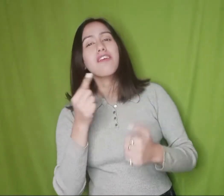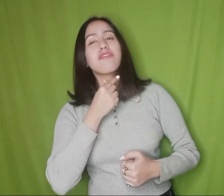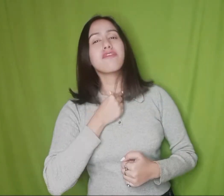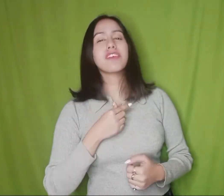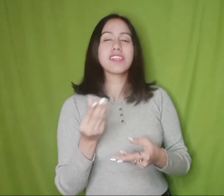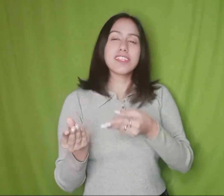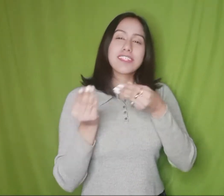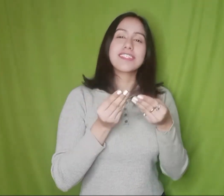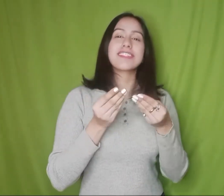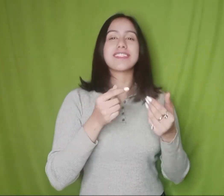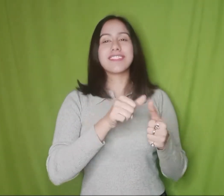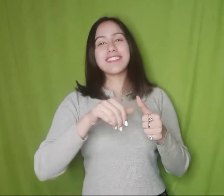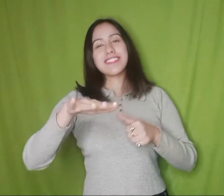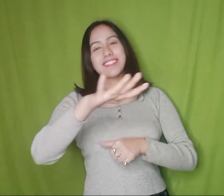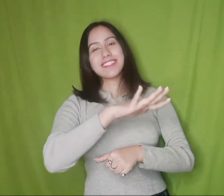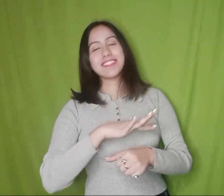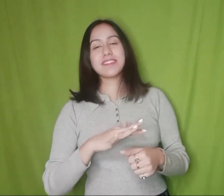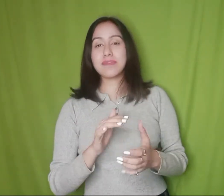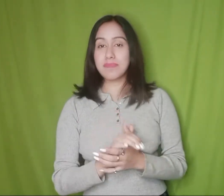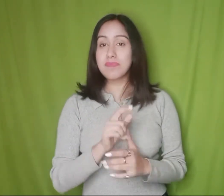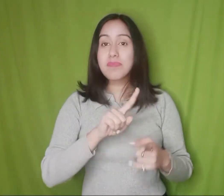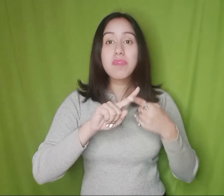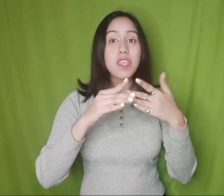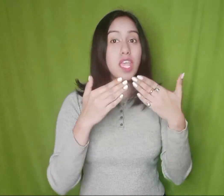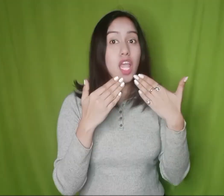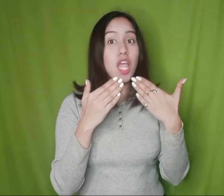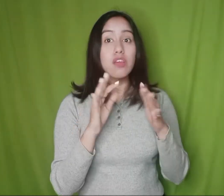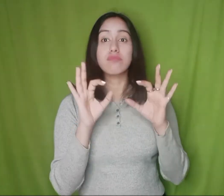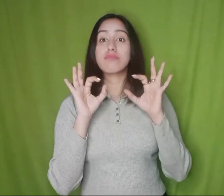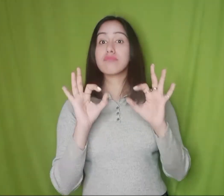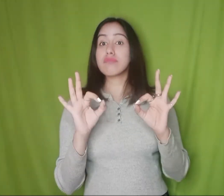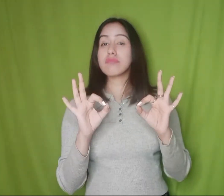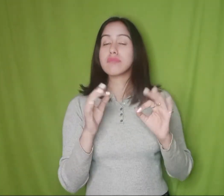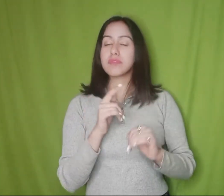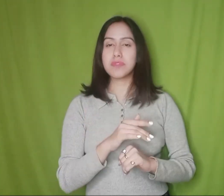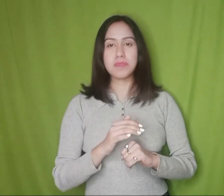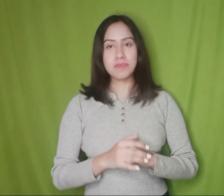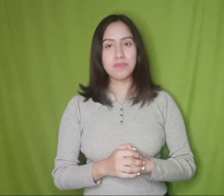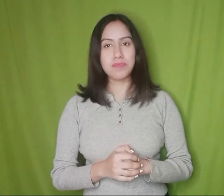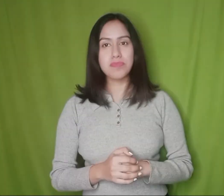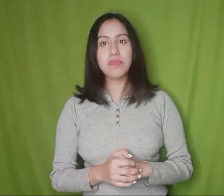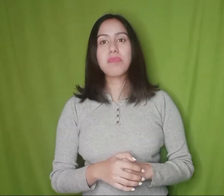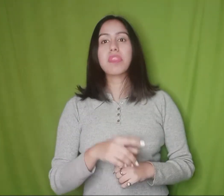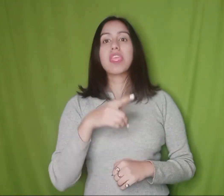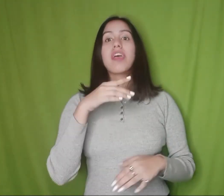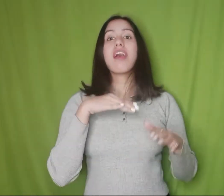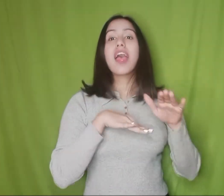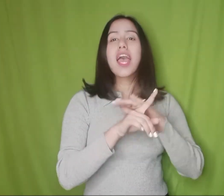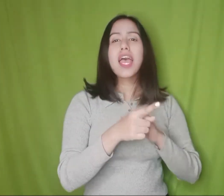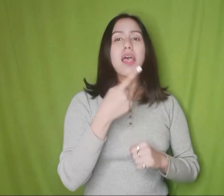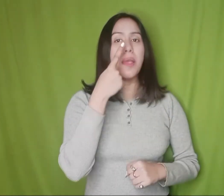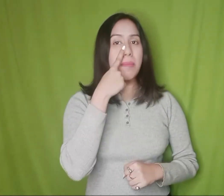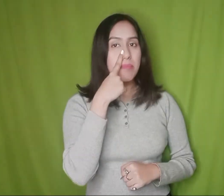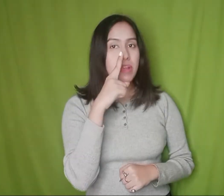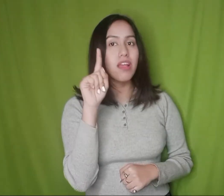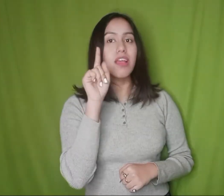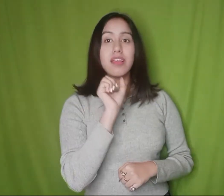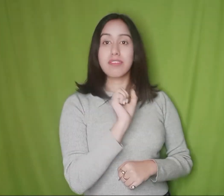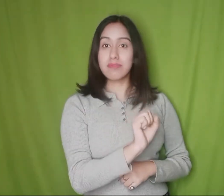भर दे और राव डूडा जी तारे तक तोड़ने को तैयार हो जाते थे। मीरा की शिक्षा दीक्षा किसी योद्धा सी ही होती